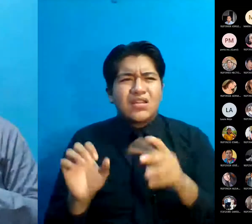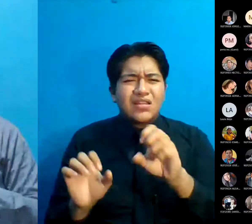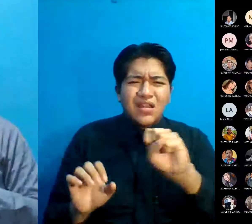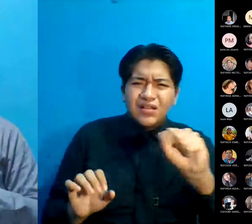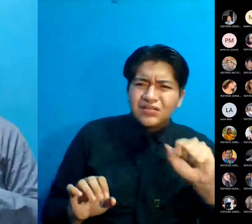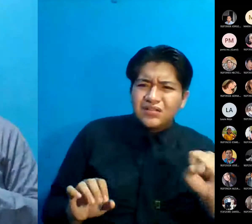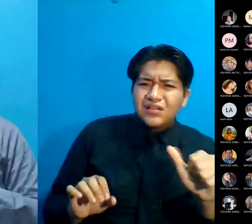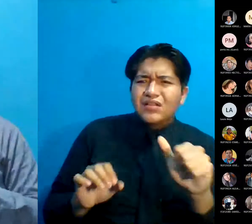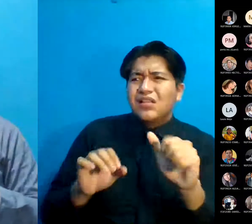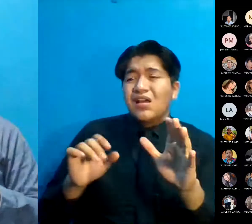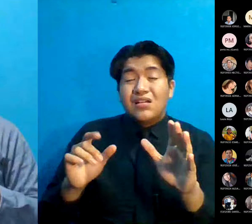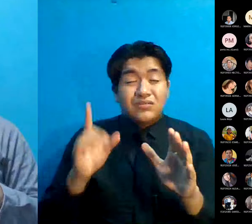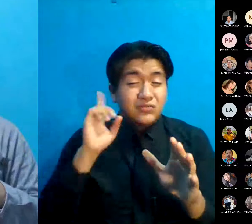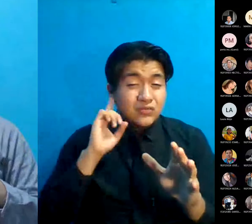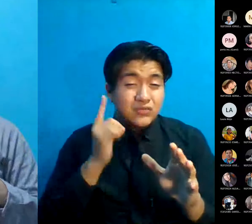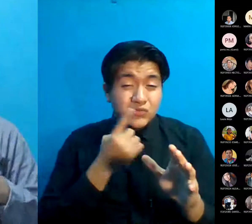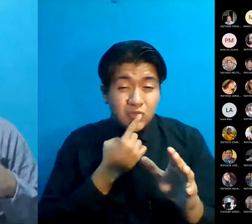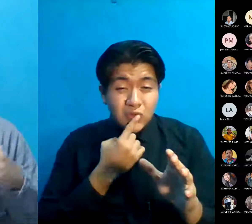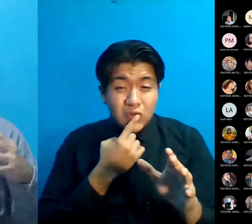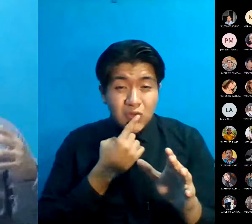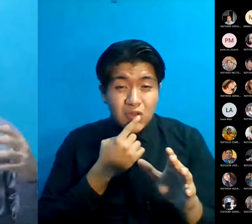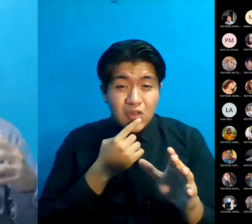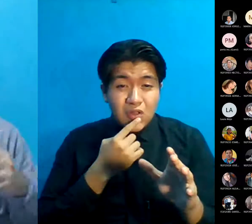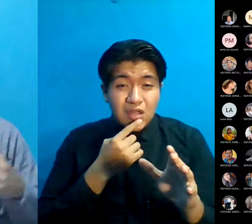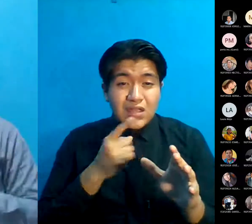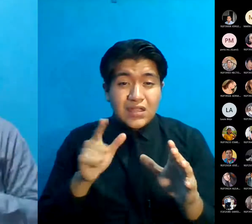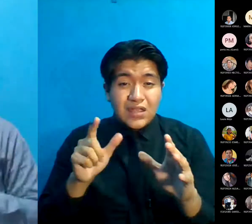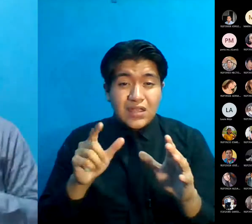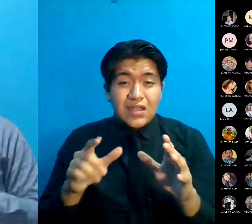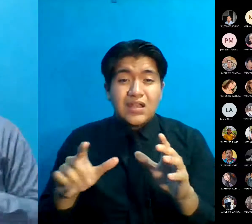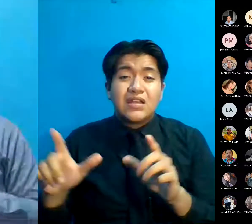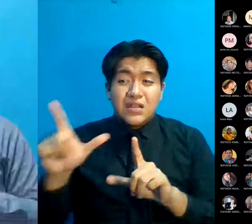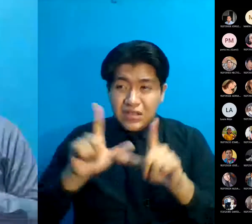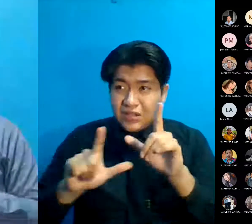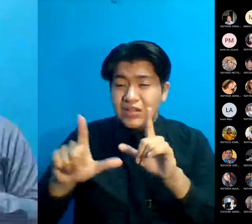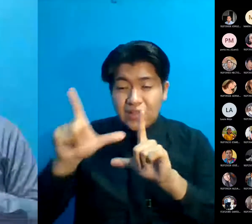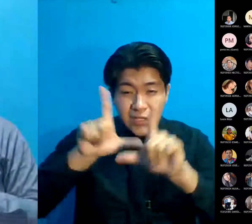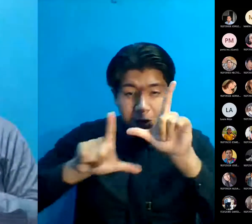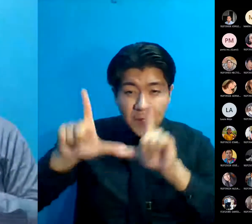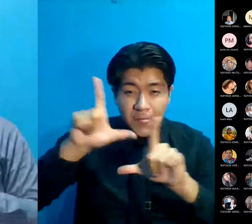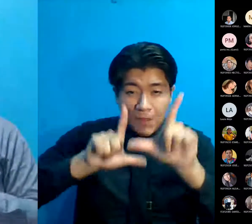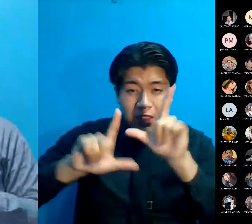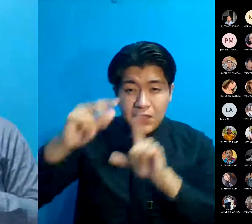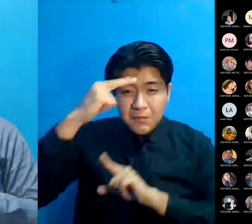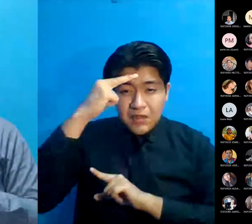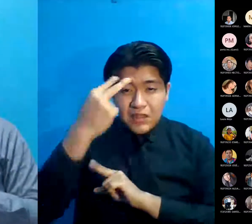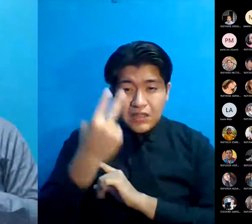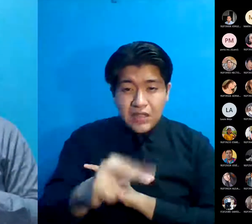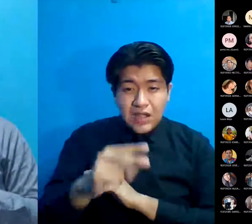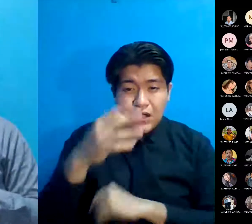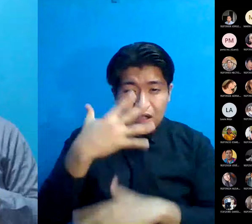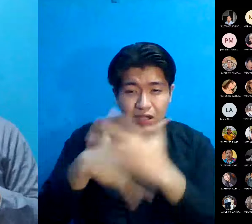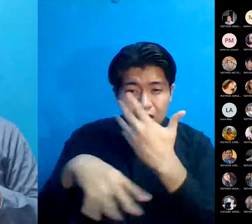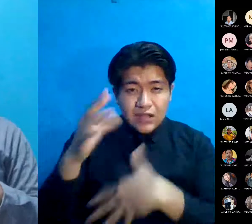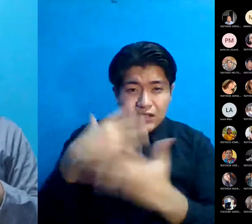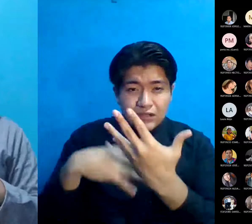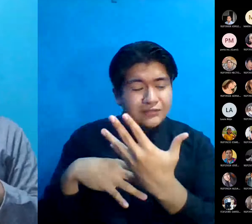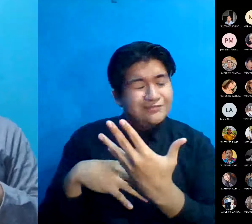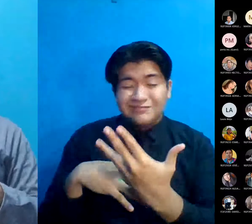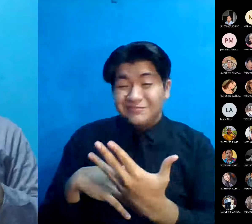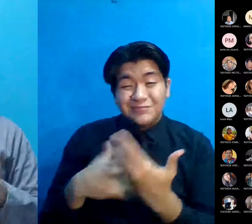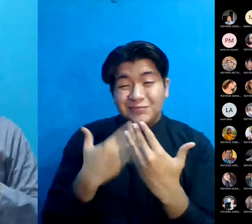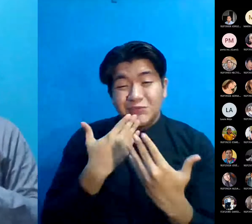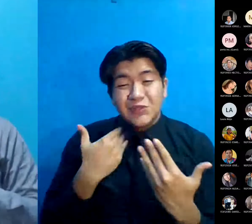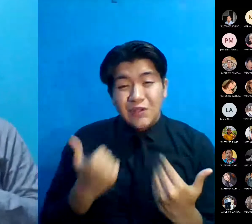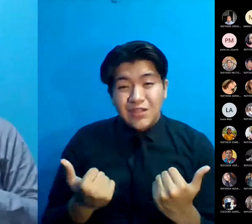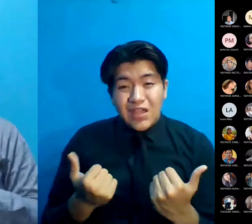un sordo que supiera la lengua de signos mexicana, puesto que en el nivel sureste pues, los sordos